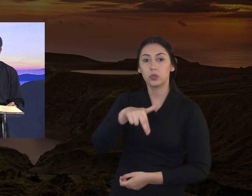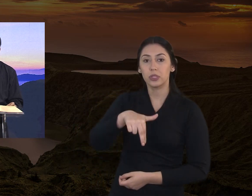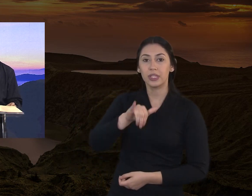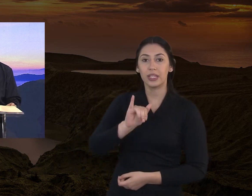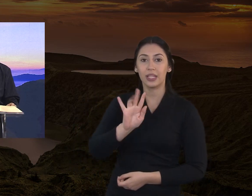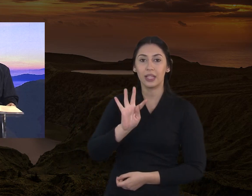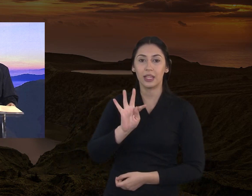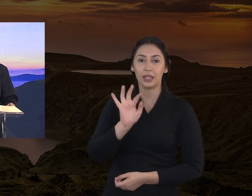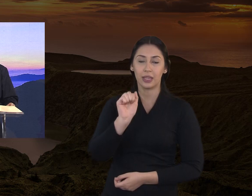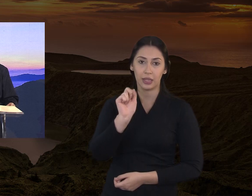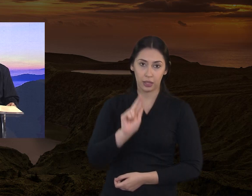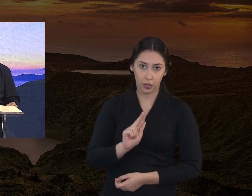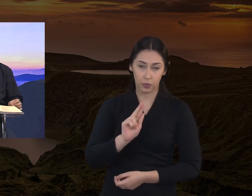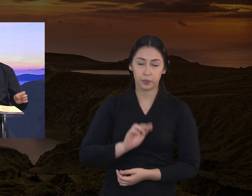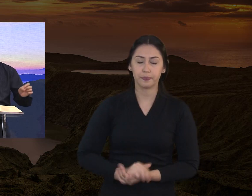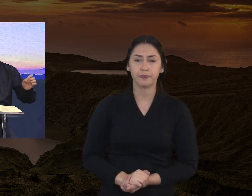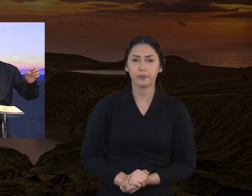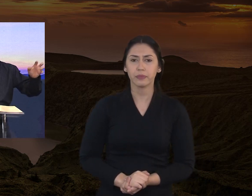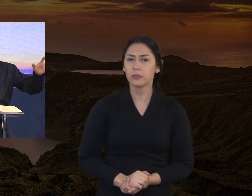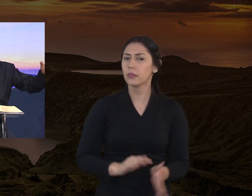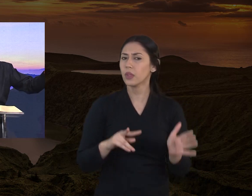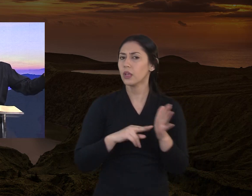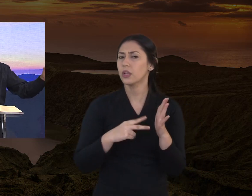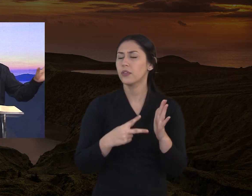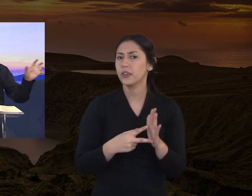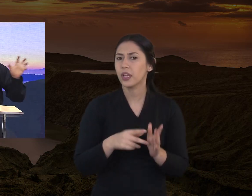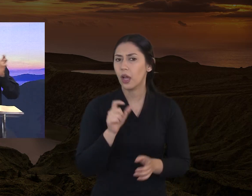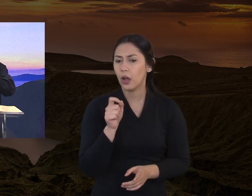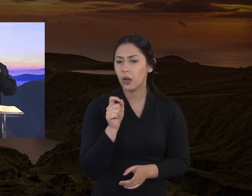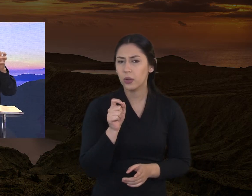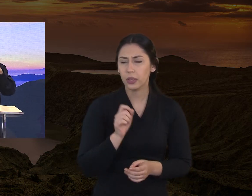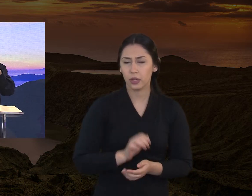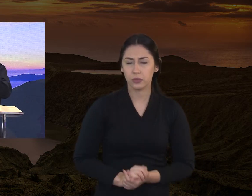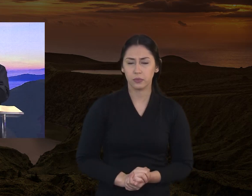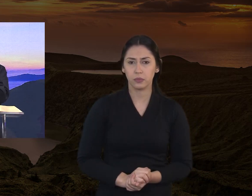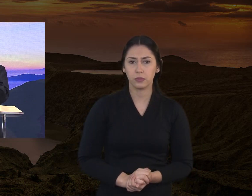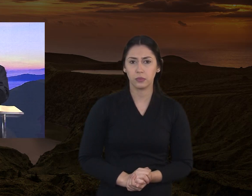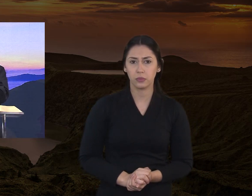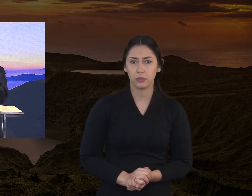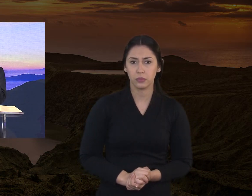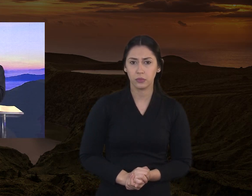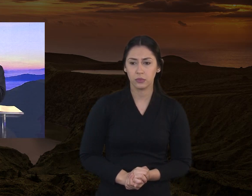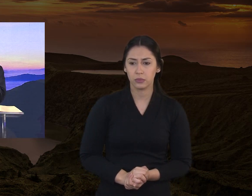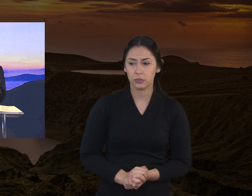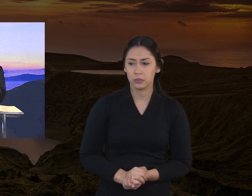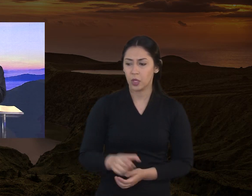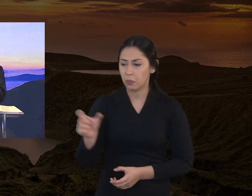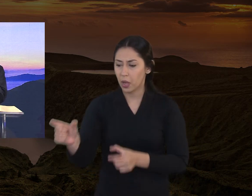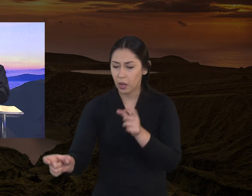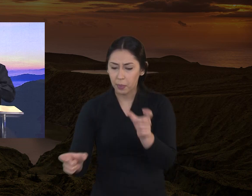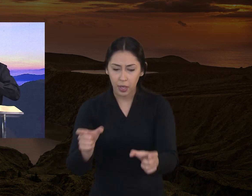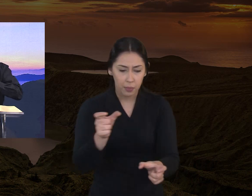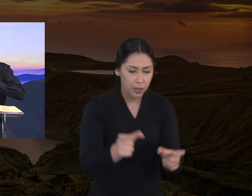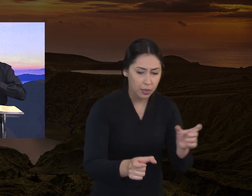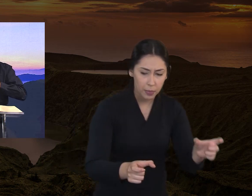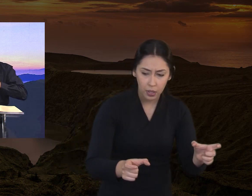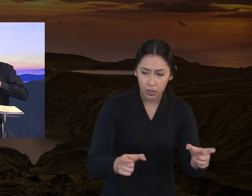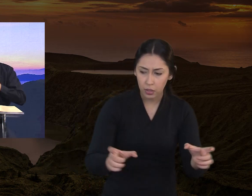Sunital tem um sentido de unir as partes em um todo.